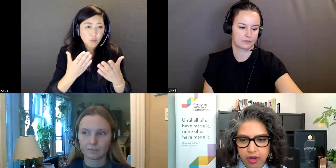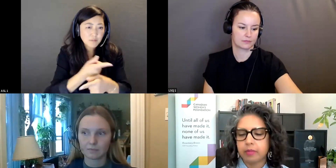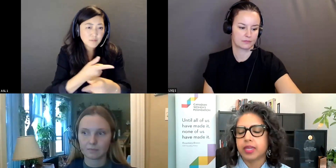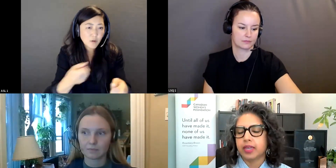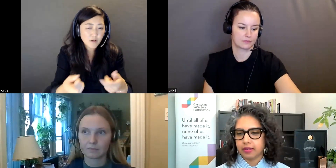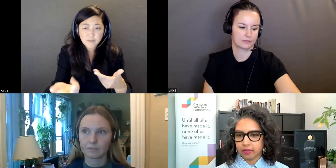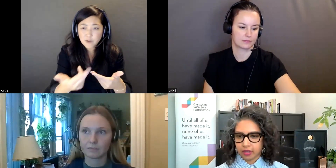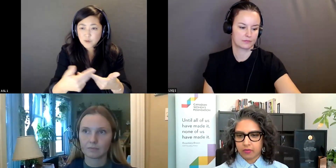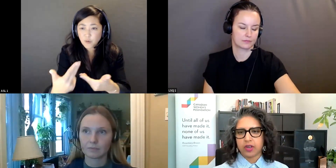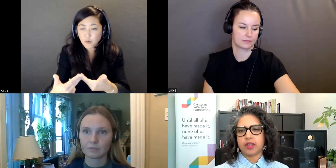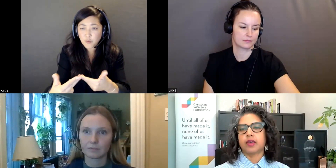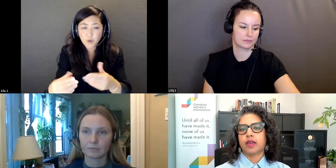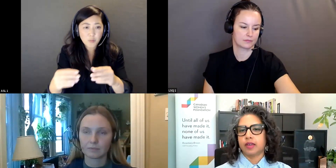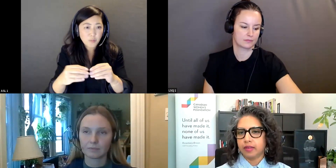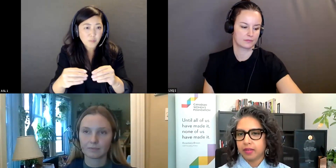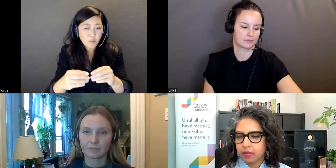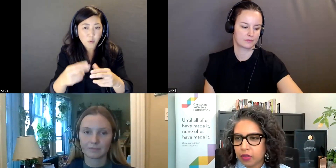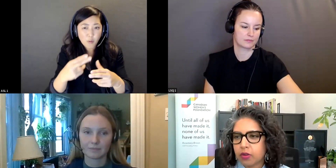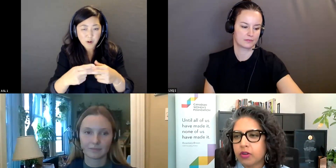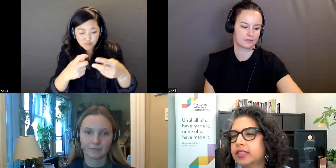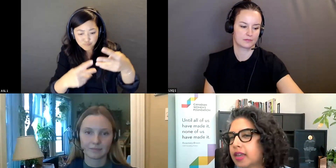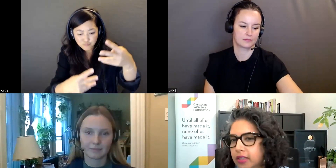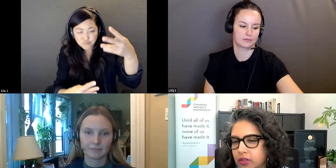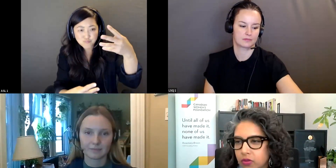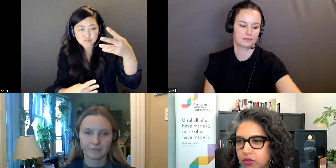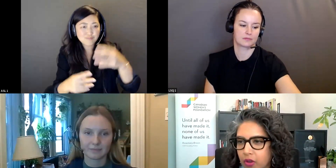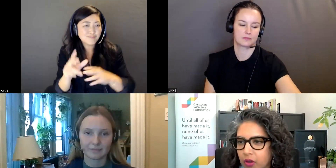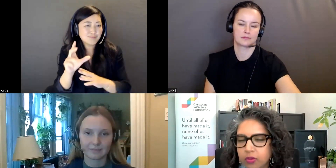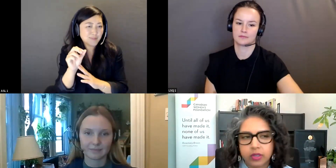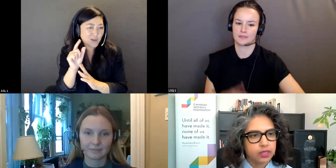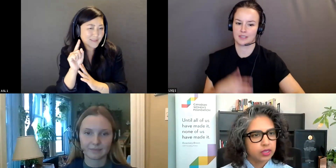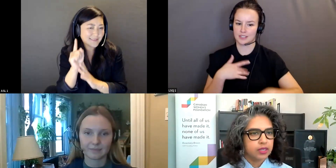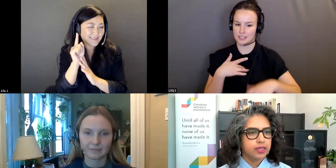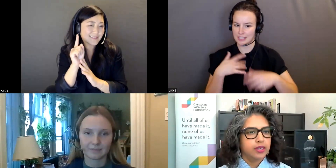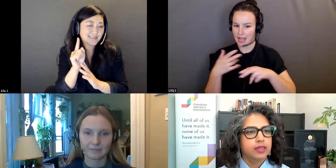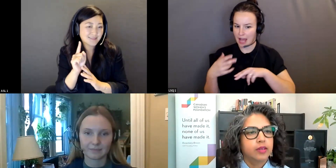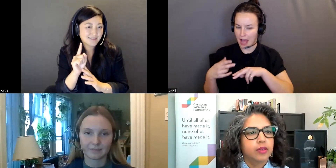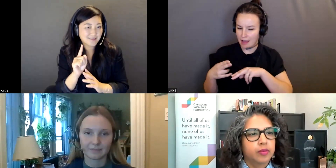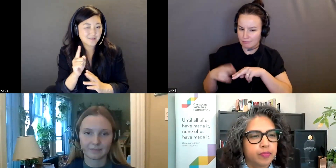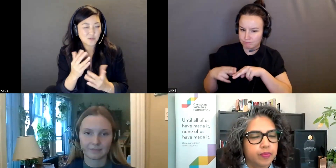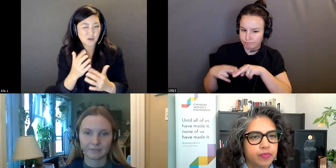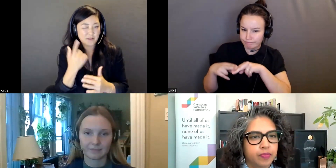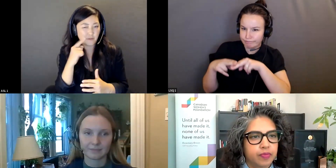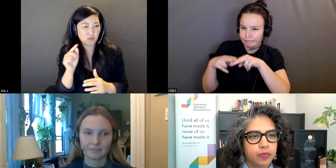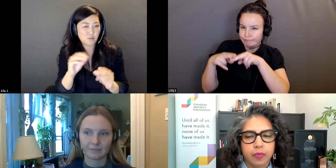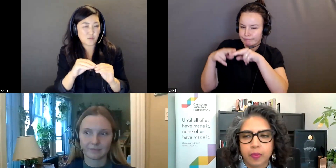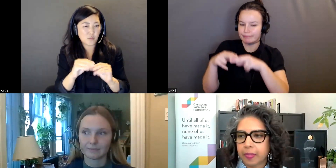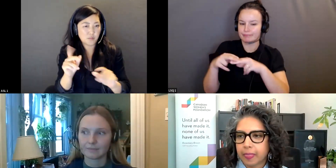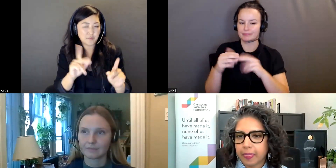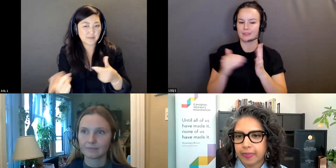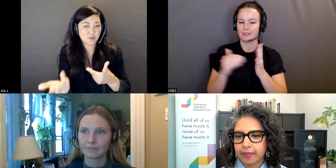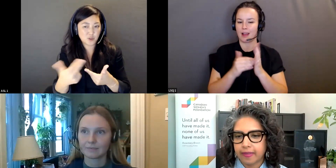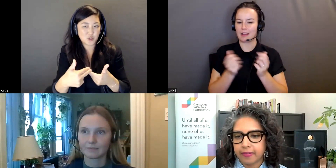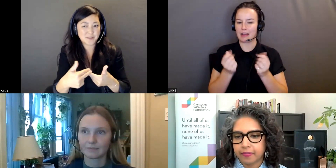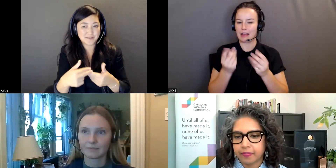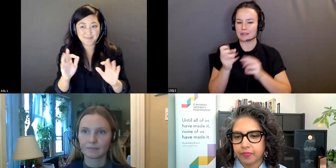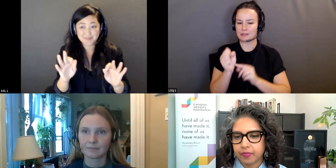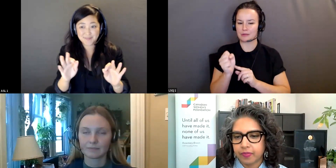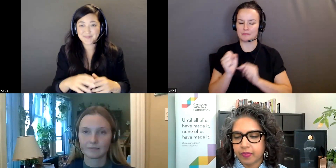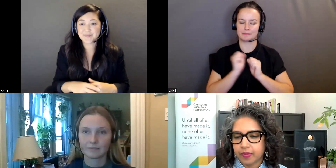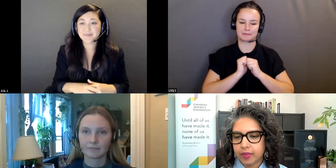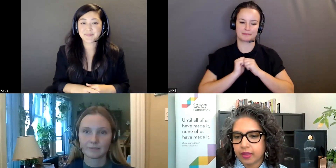Merci beaucoup de nous avoir rejoints aujourd'hui. Je vois qu'il y a plus de personnes. On va leur donner encore 30 secondes.